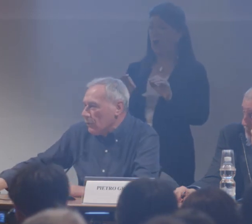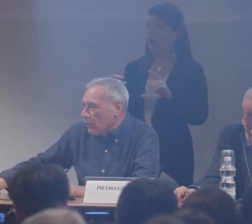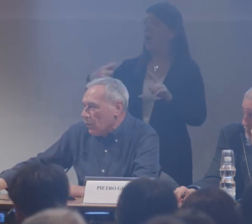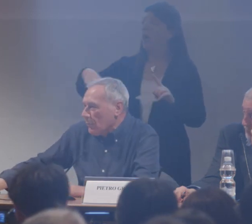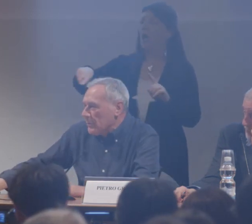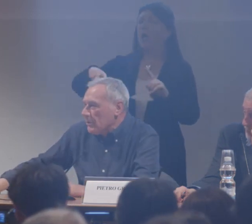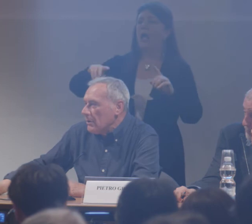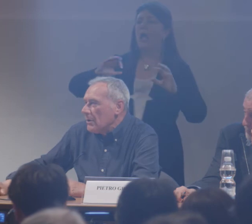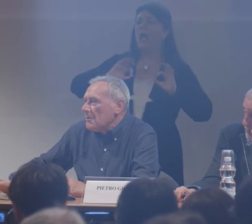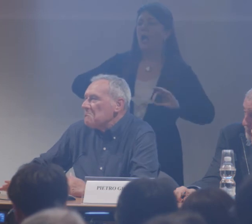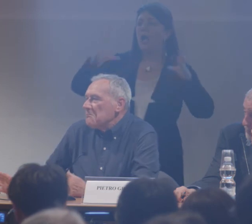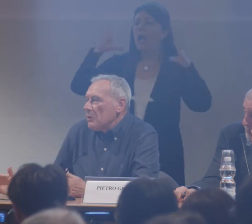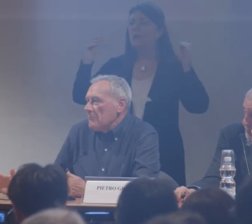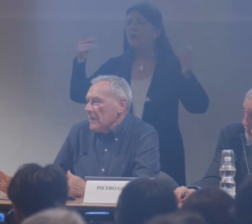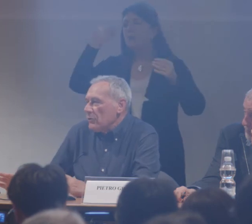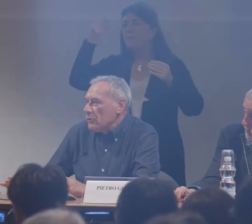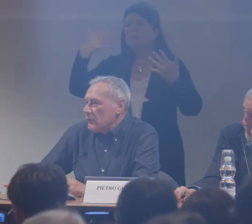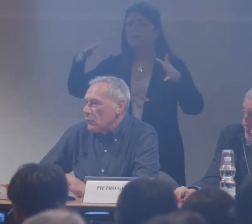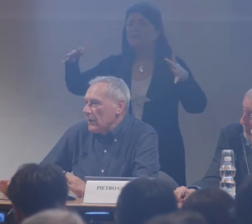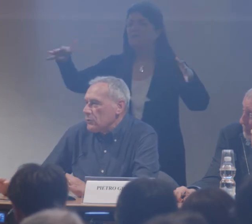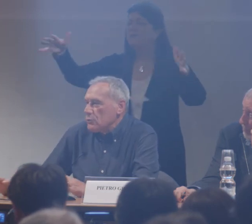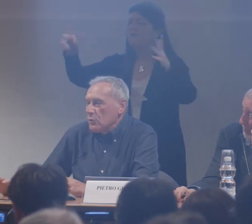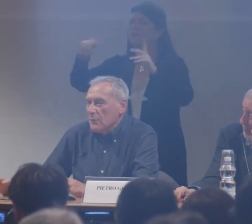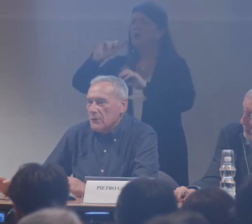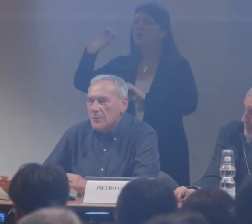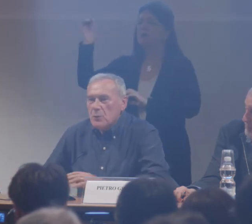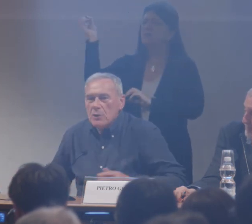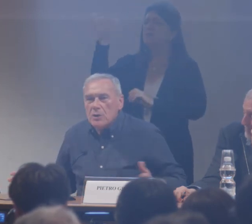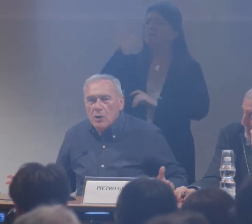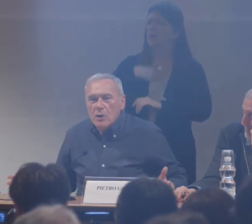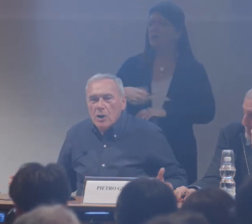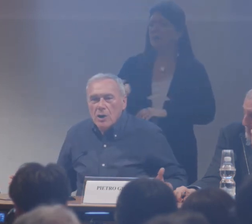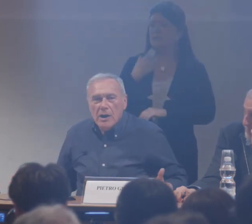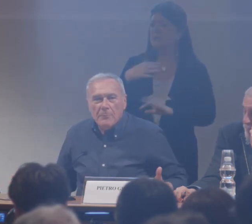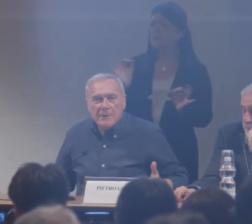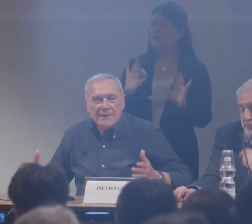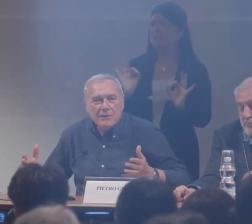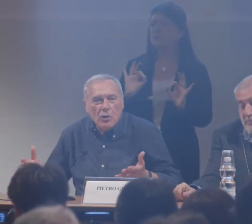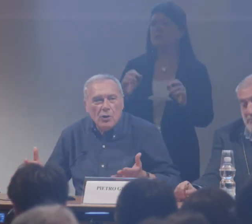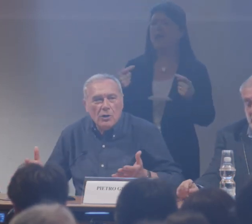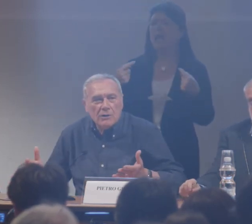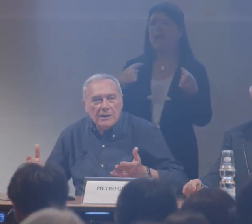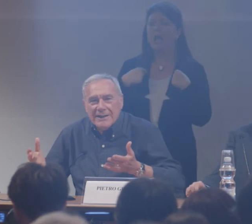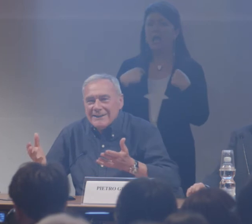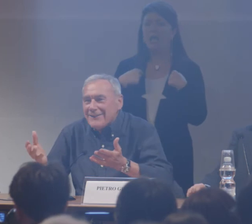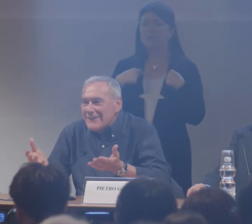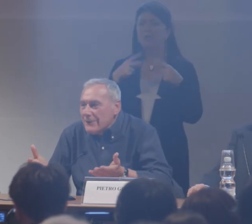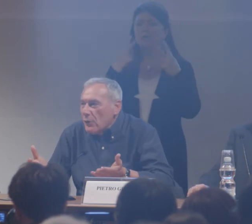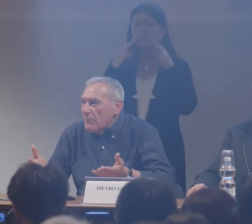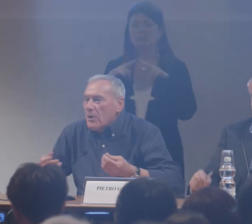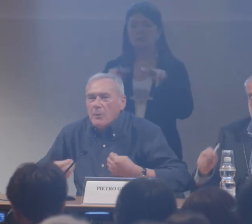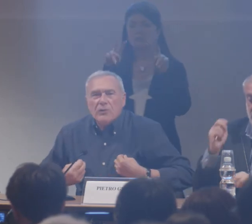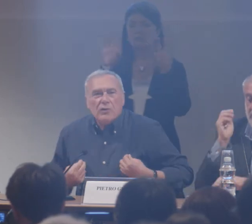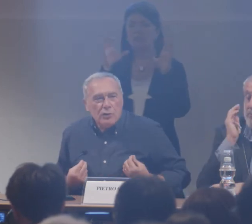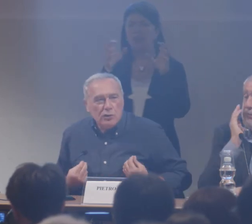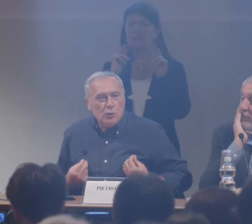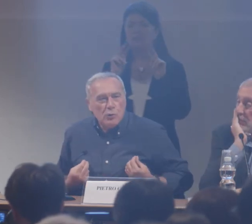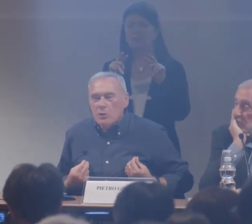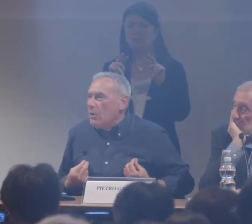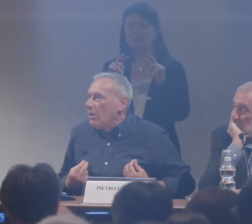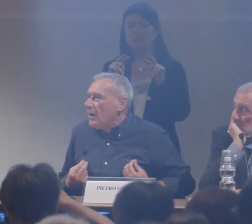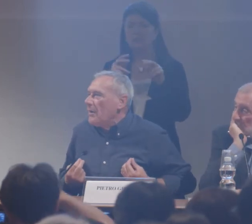svolto il loro compito, mi hanno trascurato tutto questo, per cui io, apprendendo dalla televisione, ma come, sono